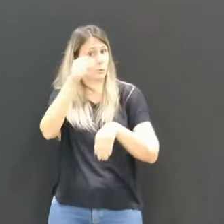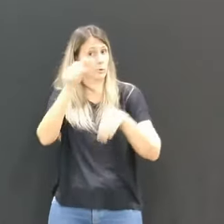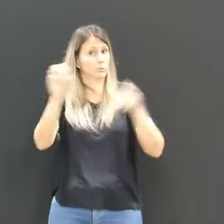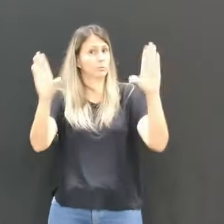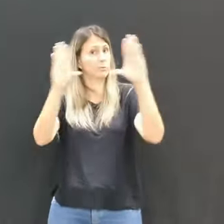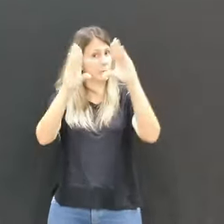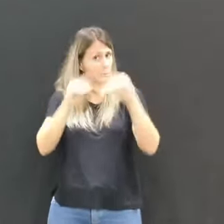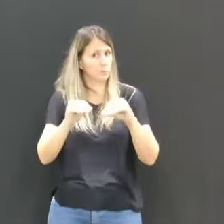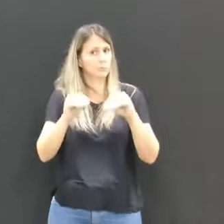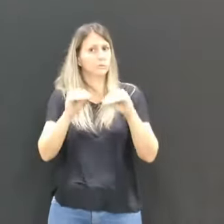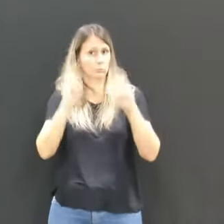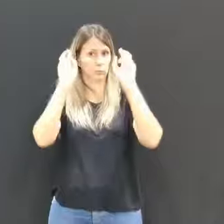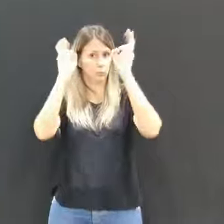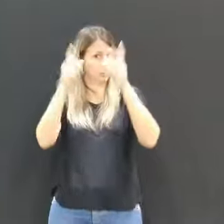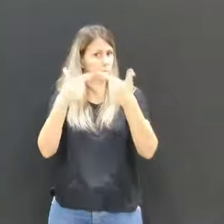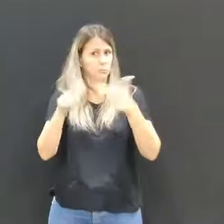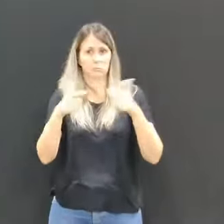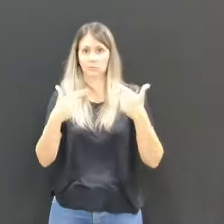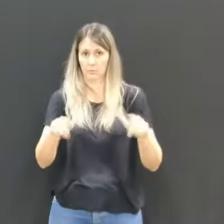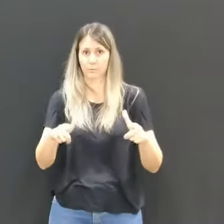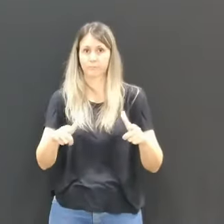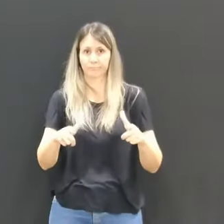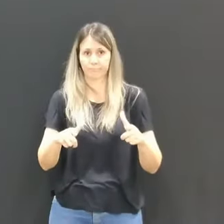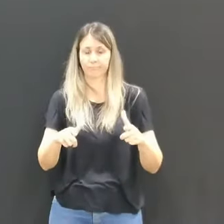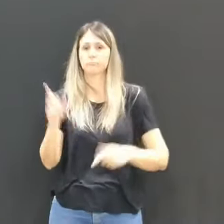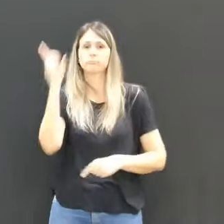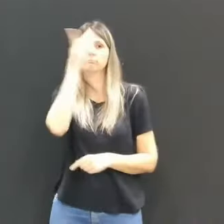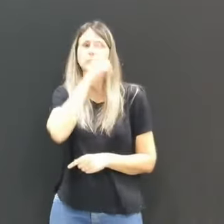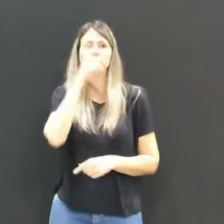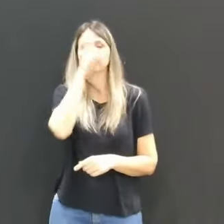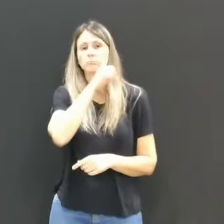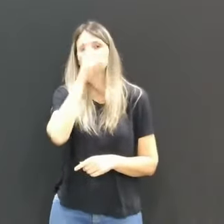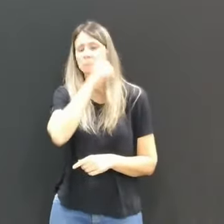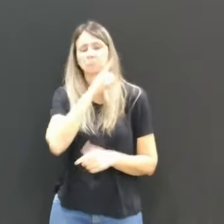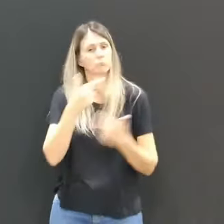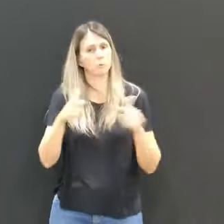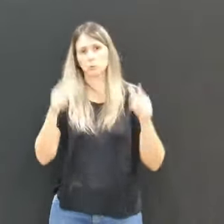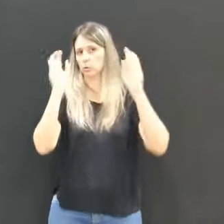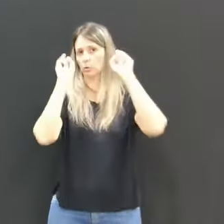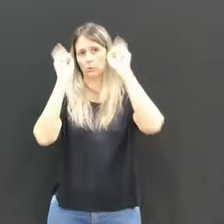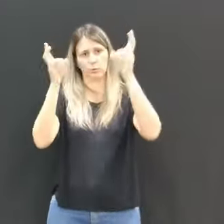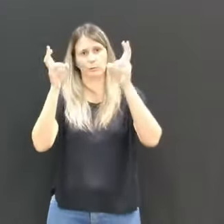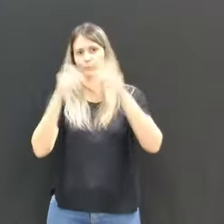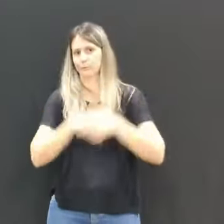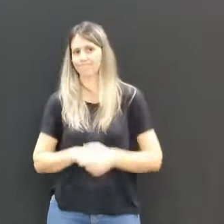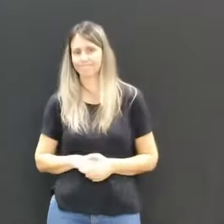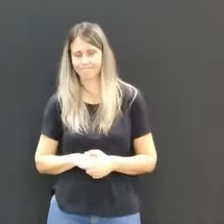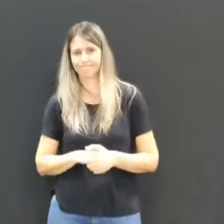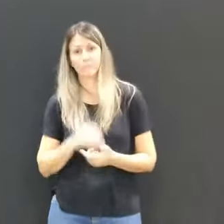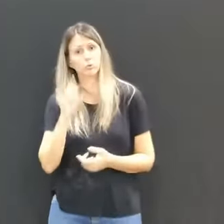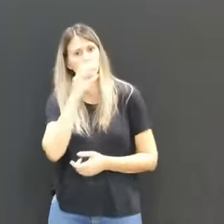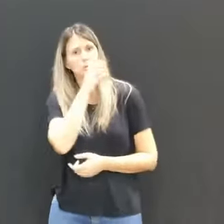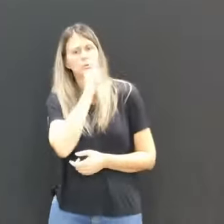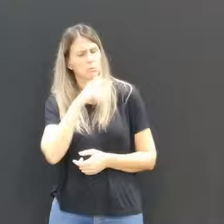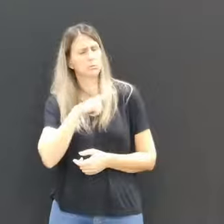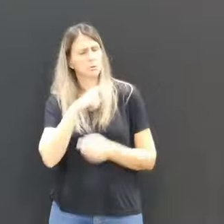8 horas da noite. É um tempo curto. A partir das 8 não tem mais. Domingo não tem horário de ônibus. Só o